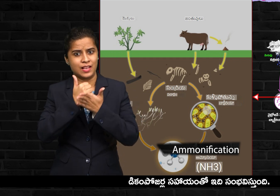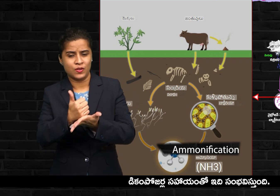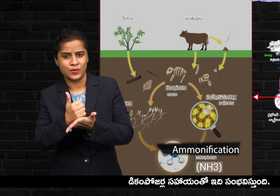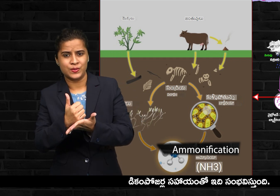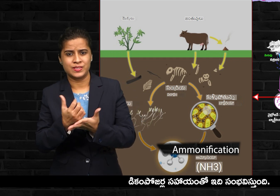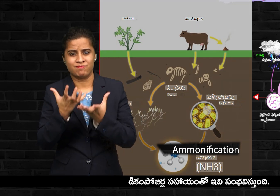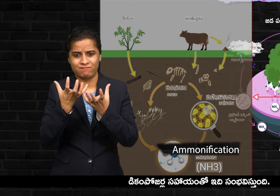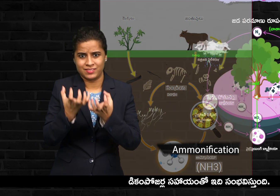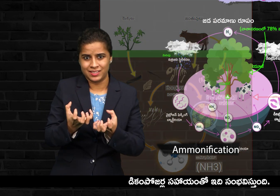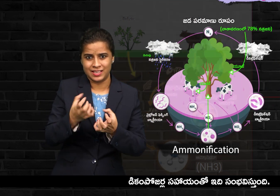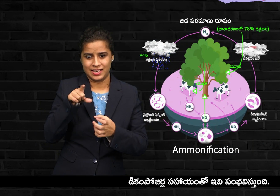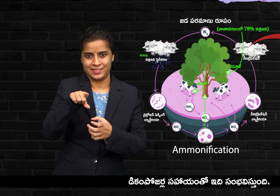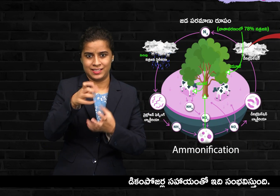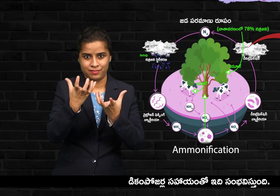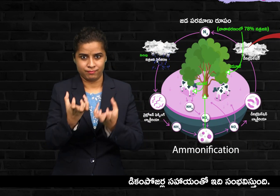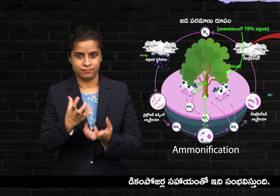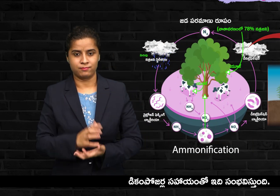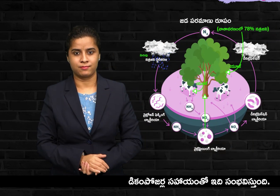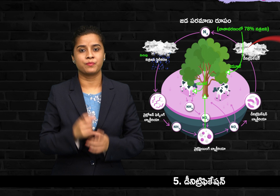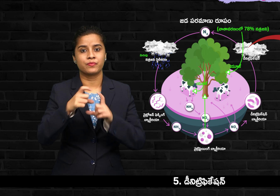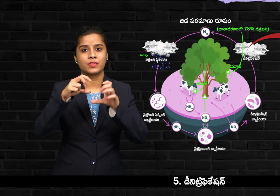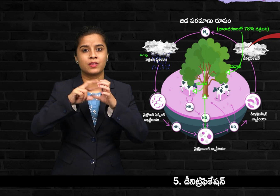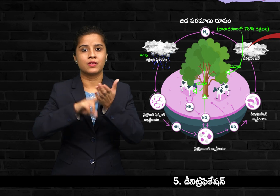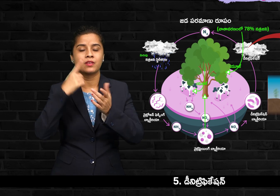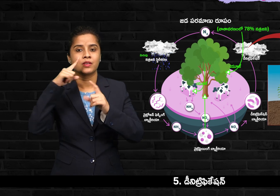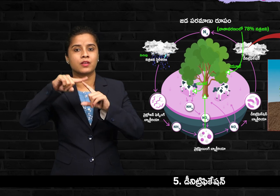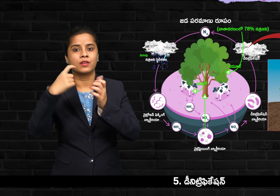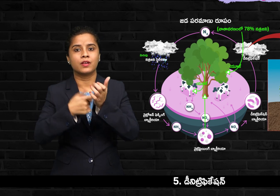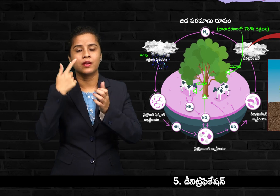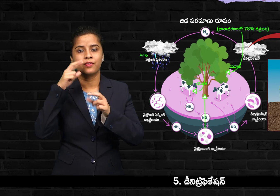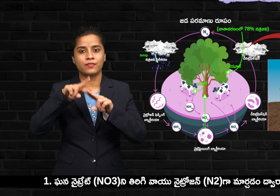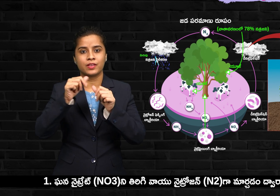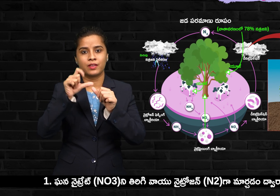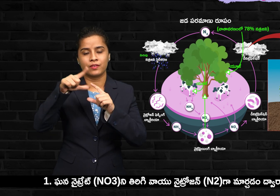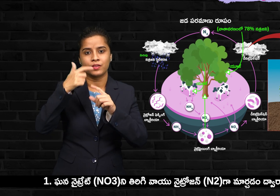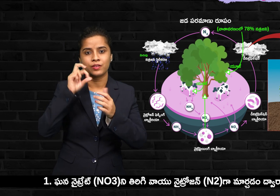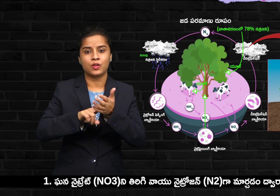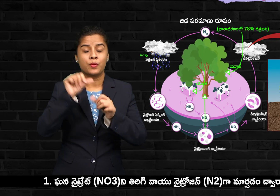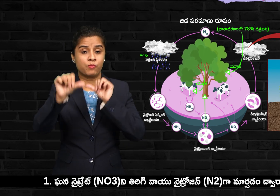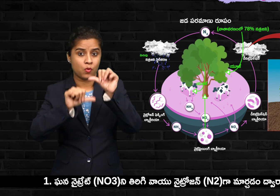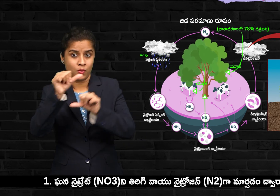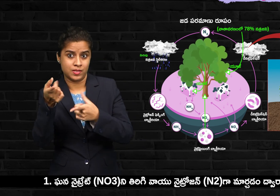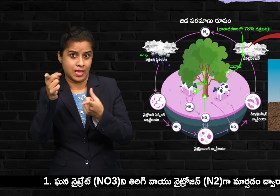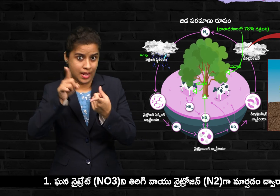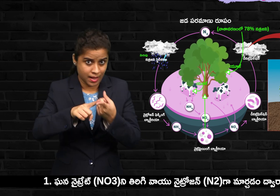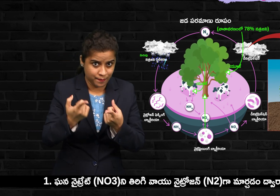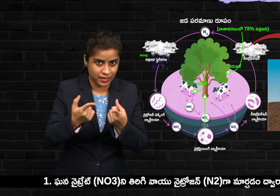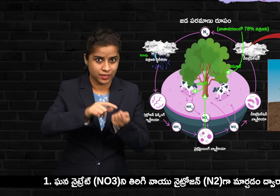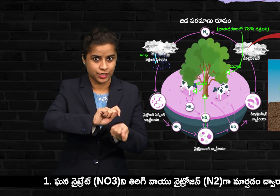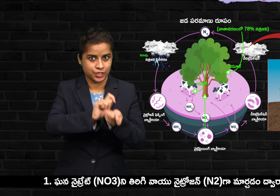డీకంపోజర్లు సహాయంతో ఇది సంభవిస్తుంది. 5. డీనిట్రిఫికేషన్. 1. ఘన నైట్రేట్ NO3ని